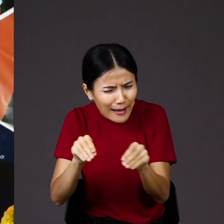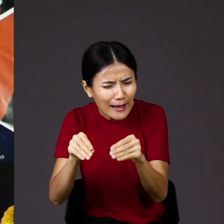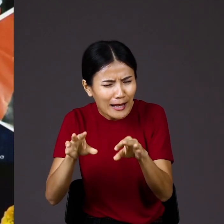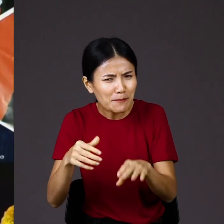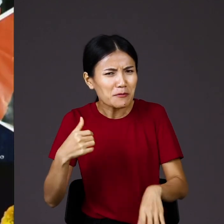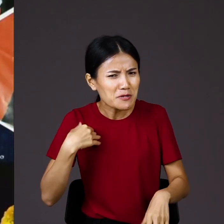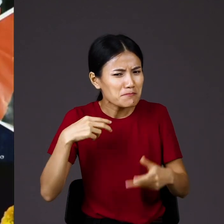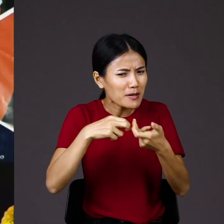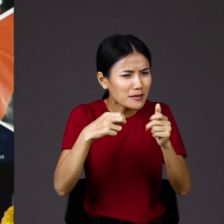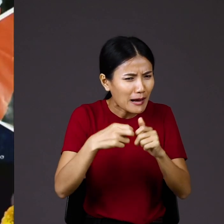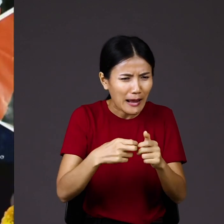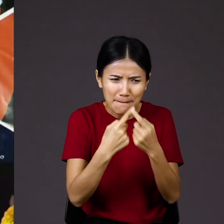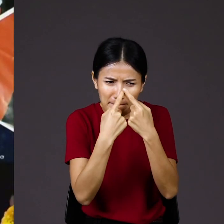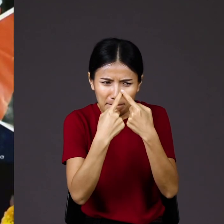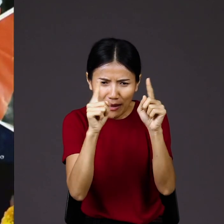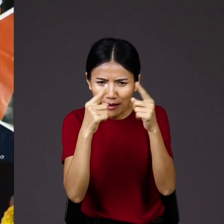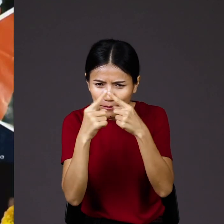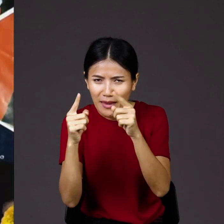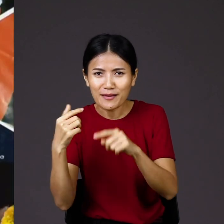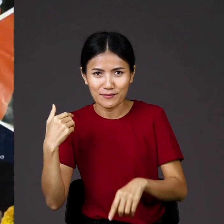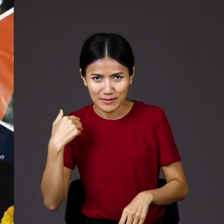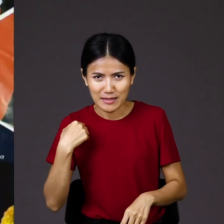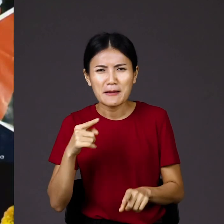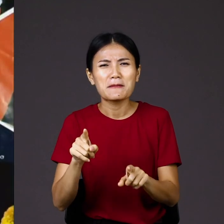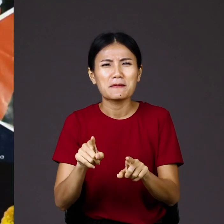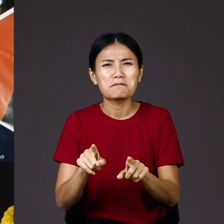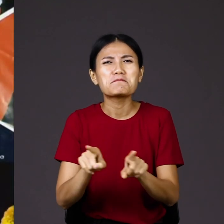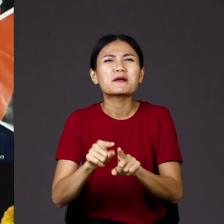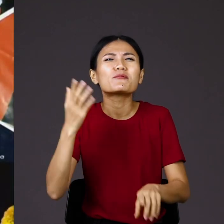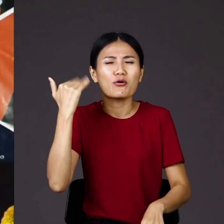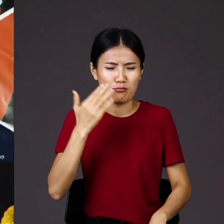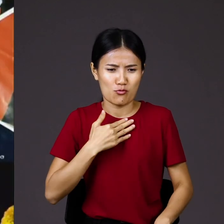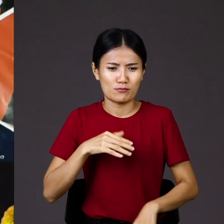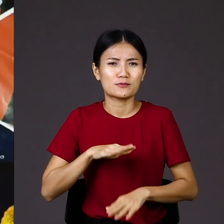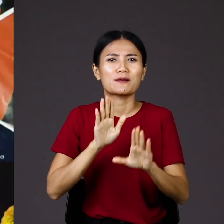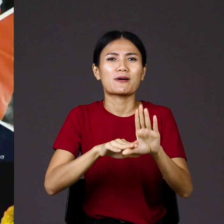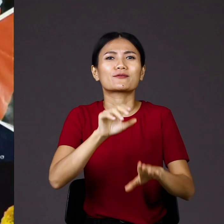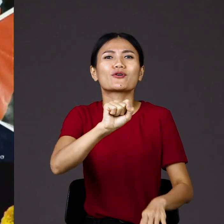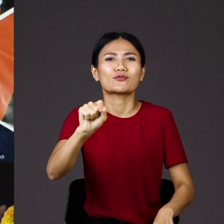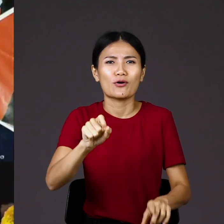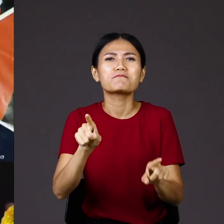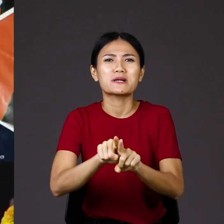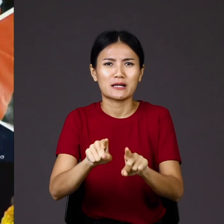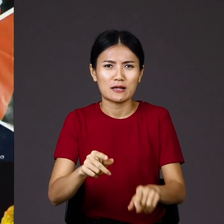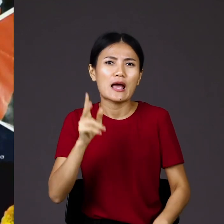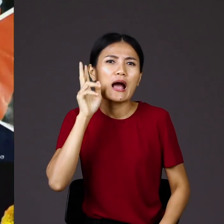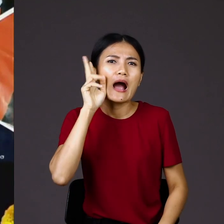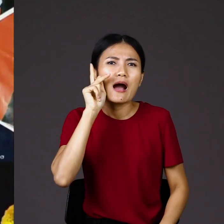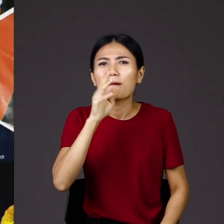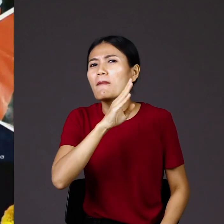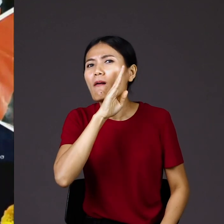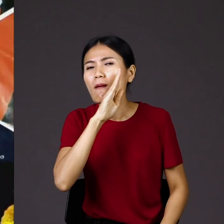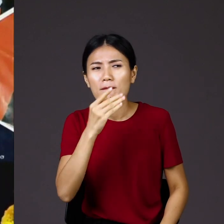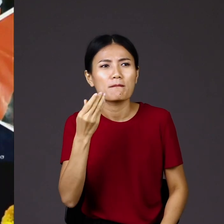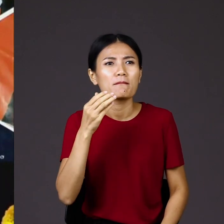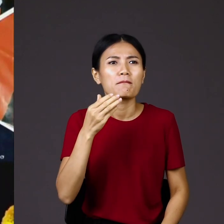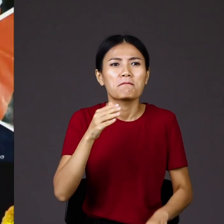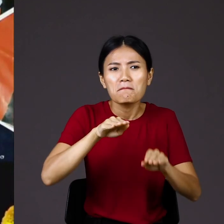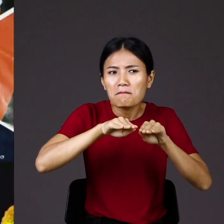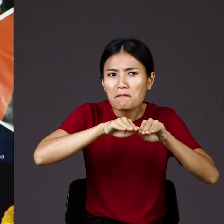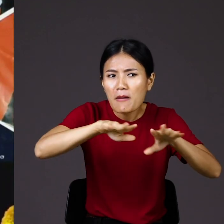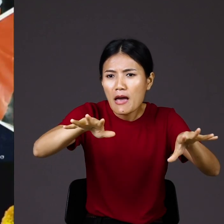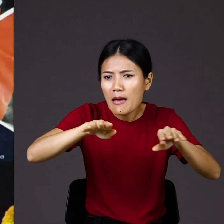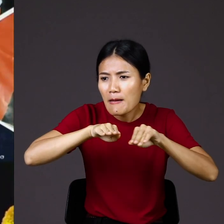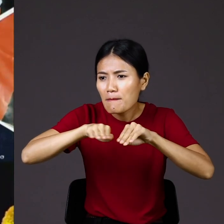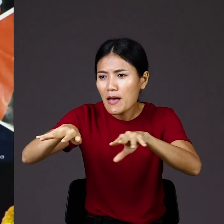กๆอยู่เสมอตั้งแต่สมัยผมหาเสียงส.ส.ละก็จะมีข่าวลือข่าวลวงเฟกนิวส์ต่าง